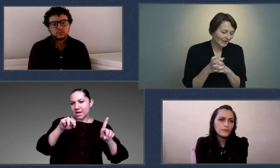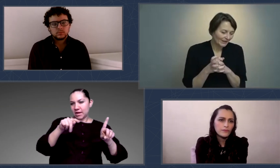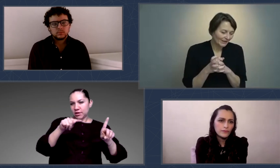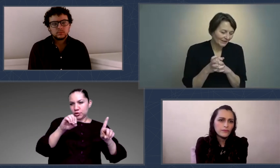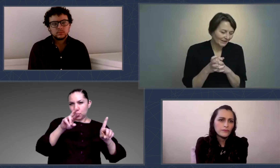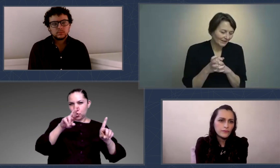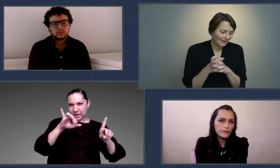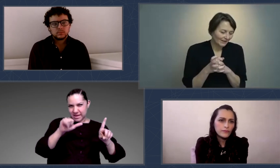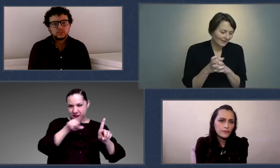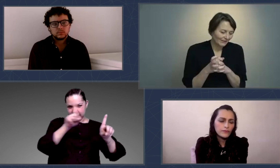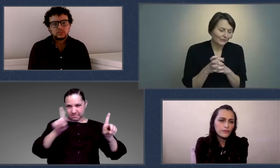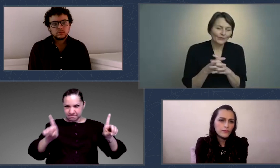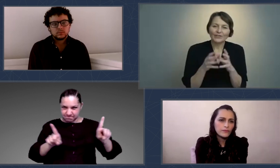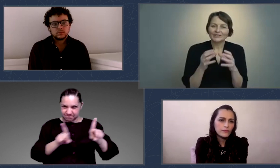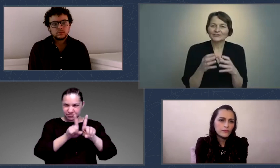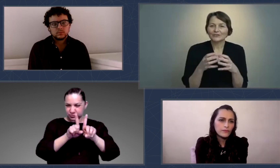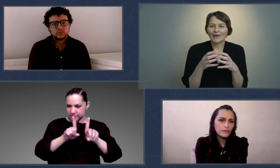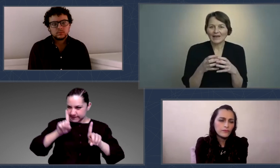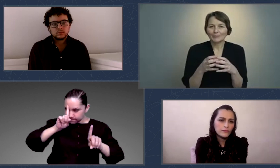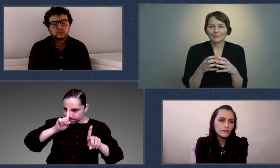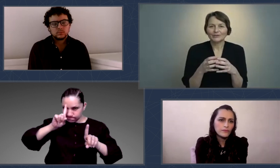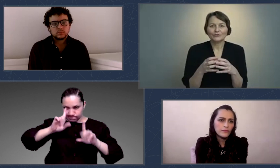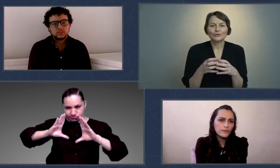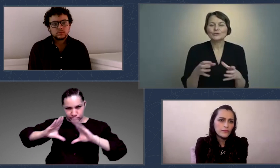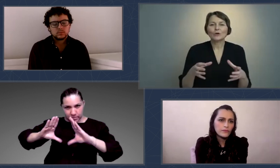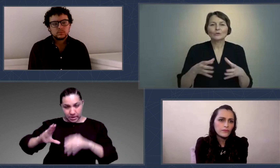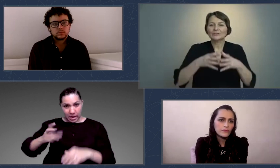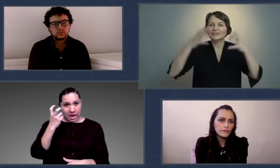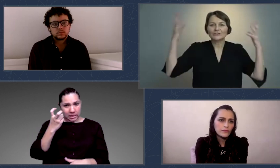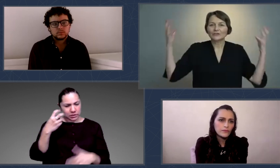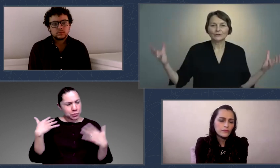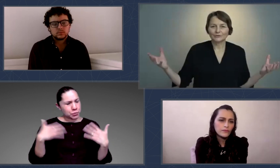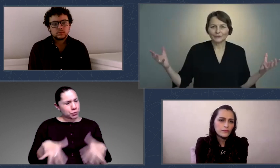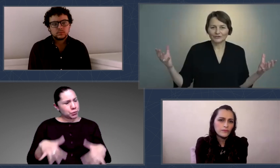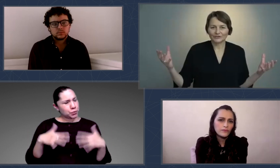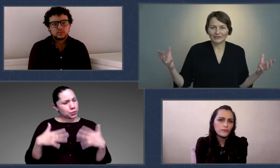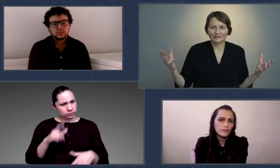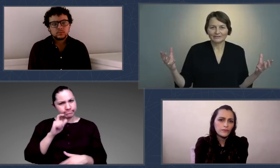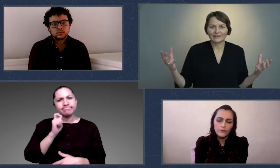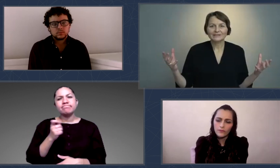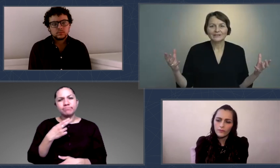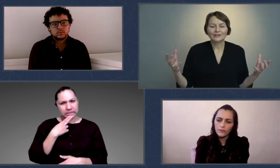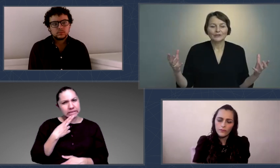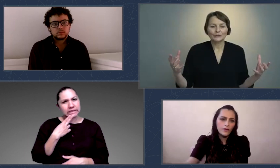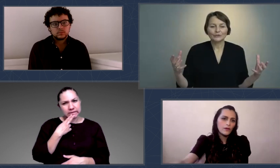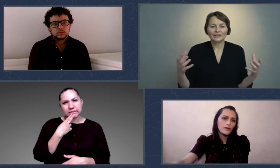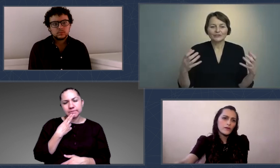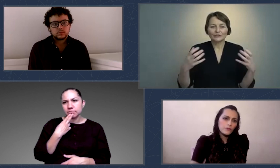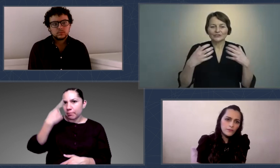la mentoría les va a ayudar a fortalecer a ver,